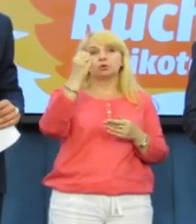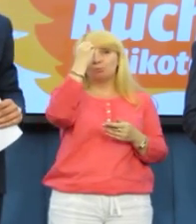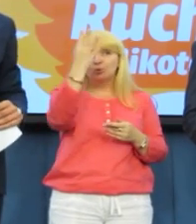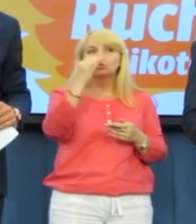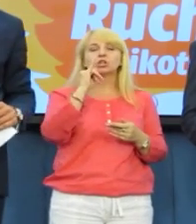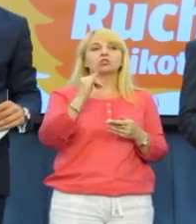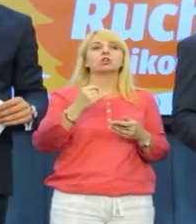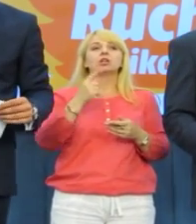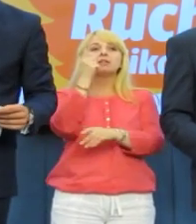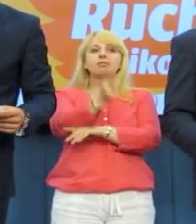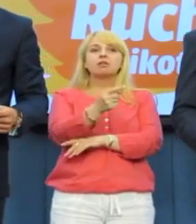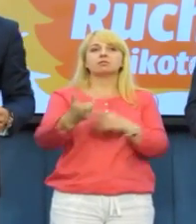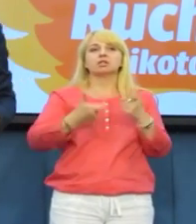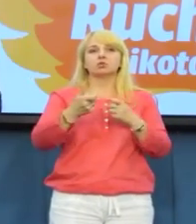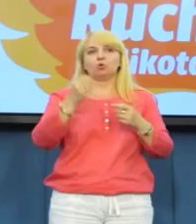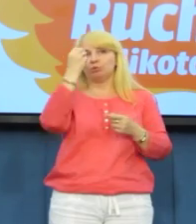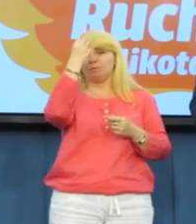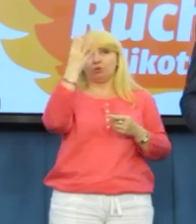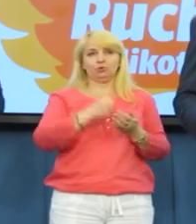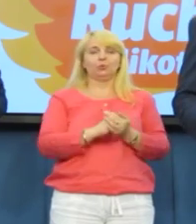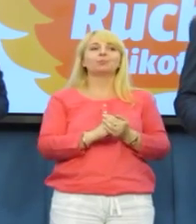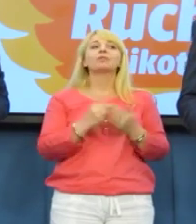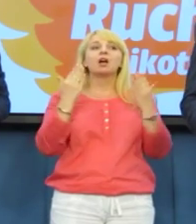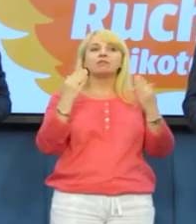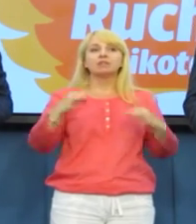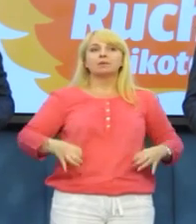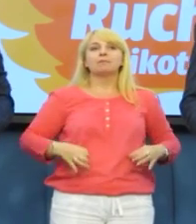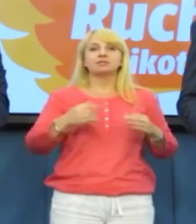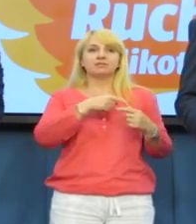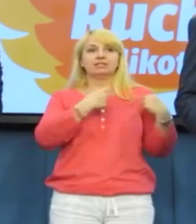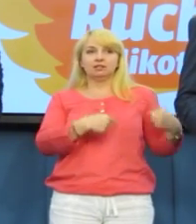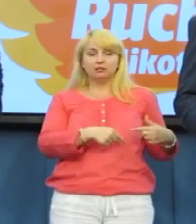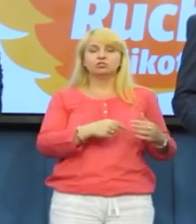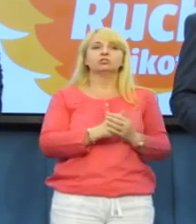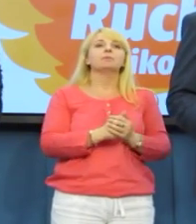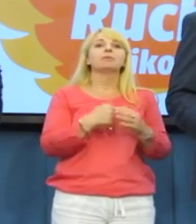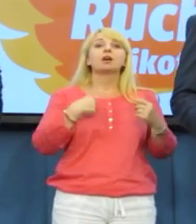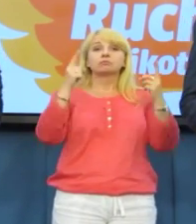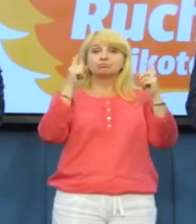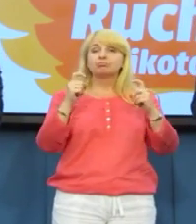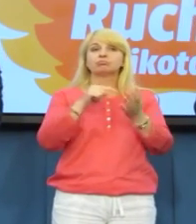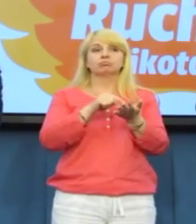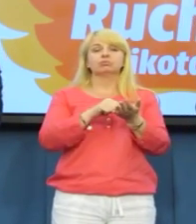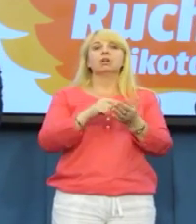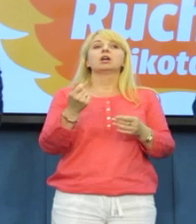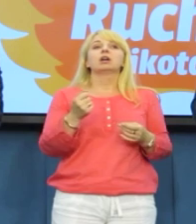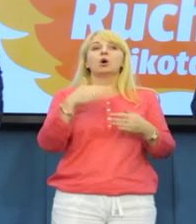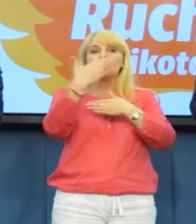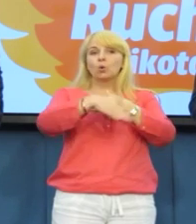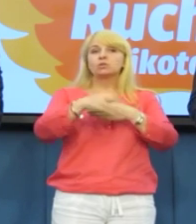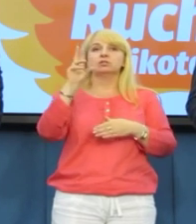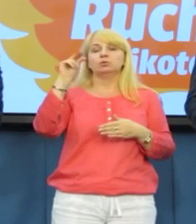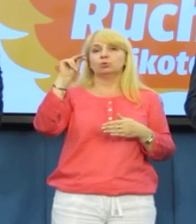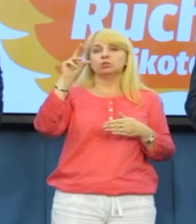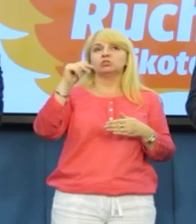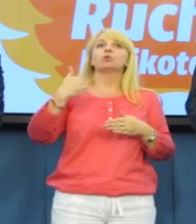Oddaję głos Łukaszowi. Witam Państwa bardzo serdecznie. Rozpocznę od tego, że ten ostatni